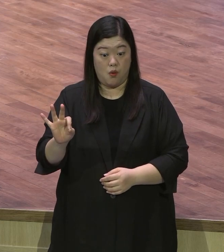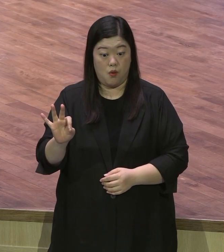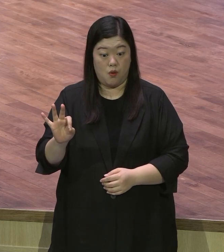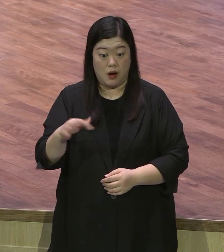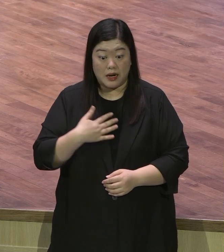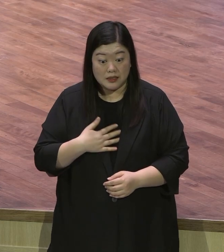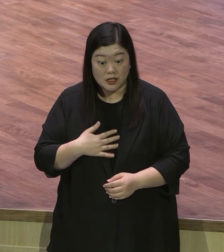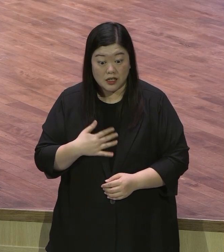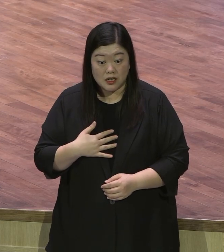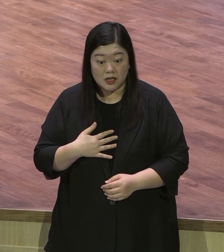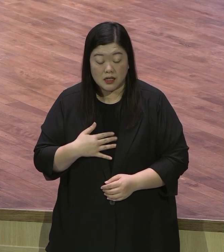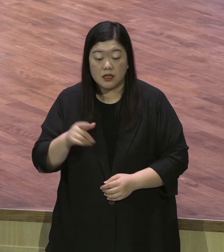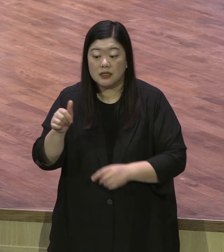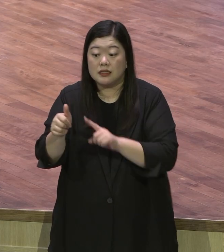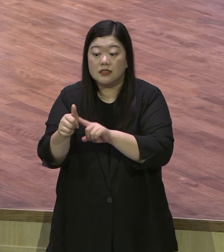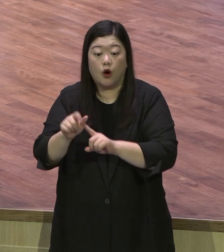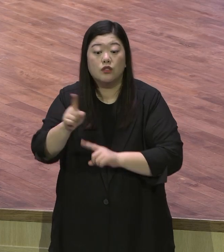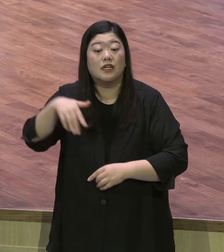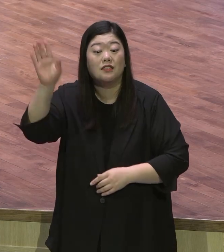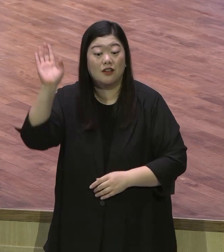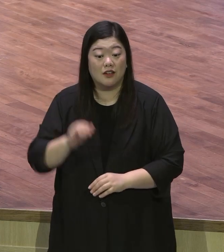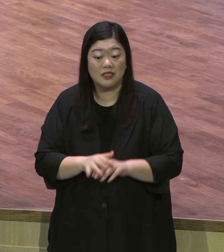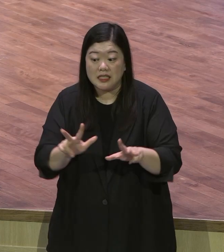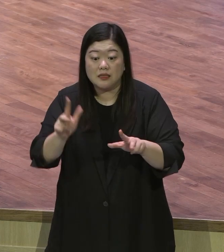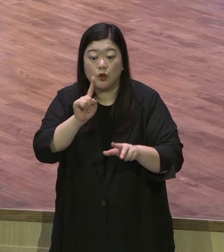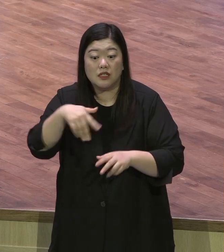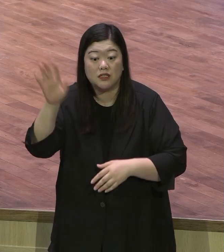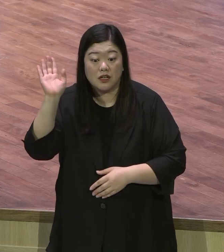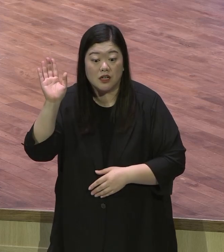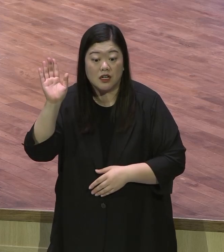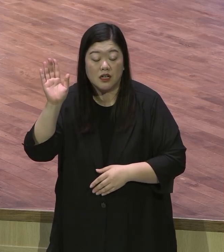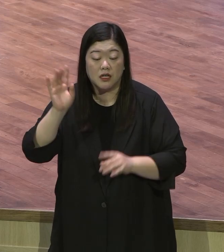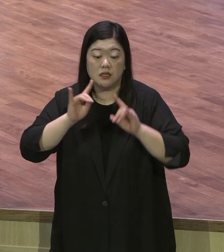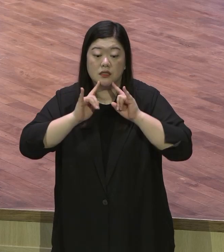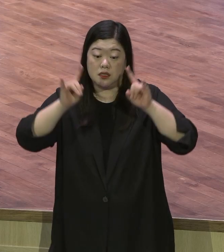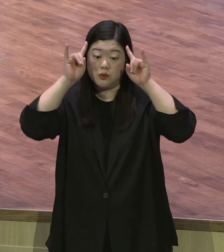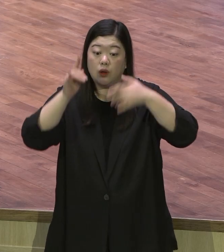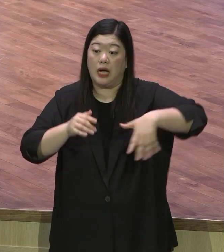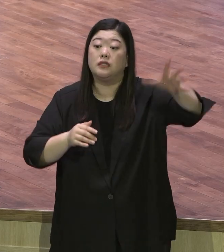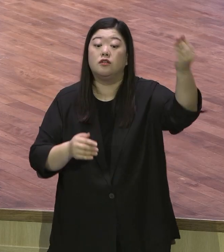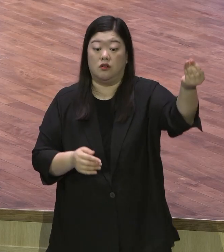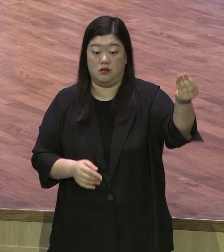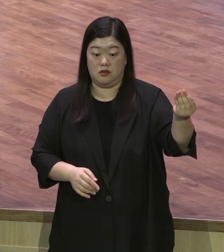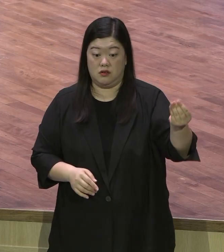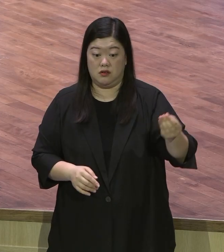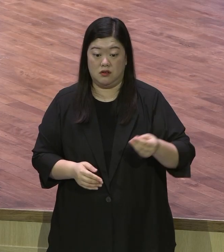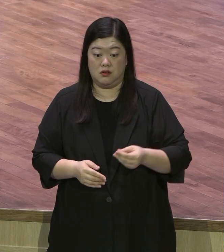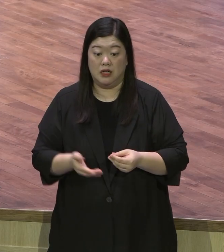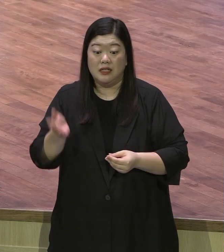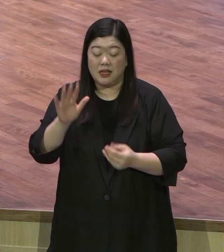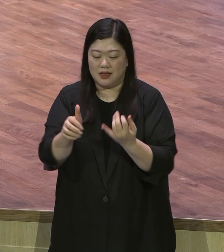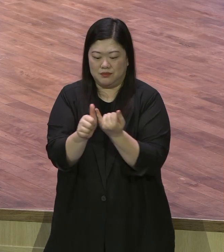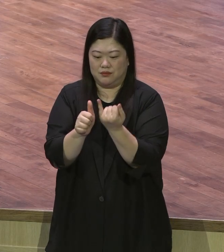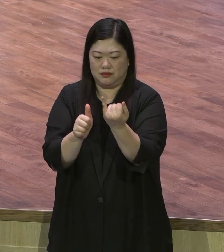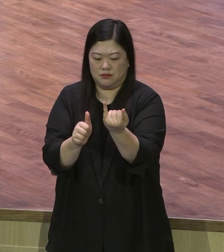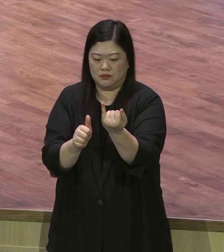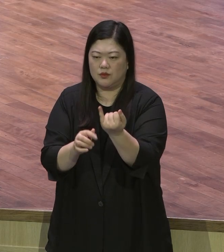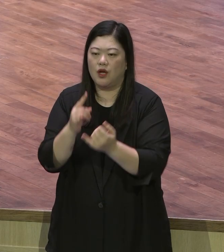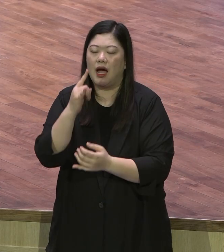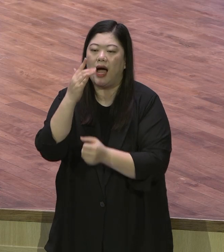갔어요. 지옥 갔는데 그 안에 장길자가 뭐요? 어머니 하나님이래. 이런 말도 안